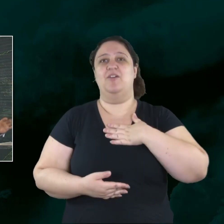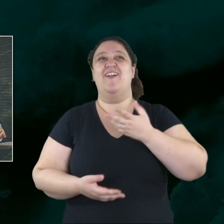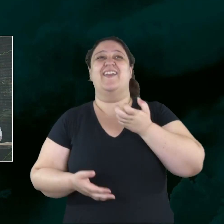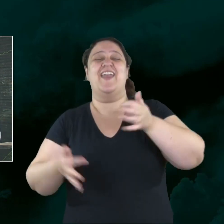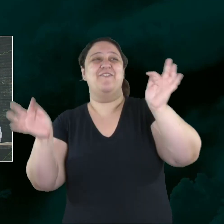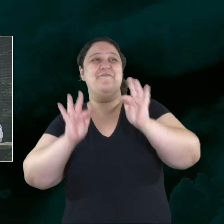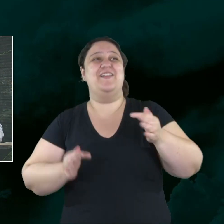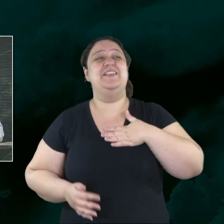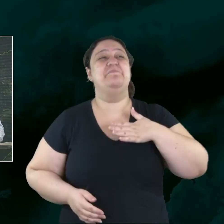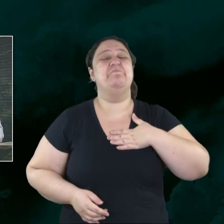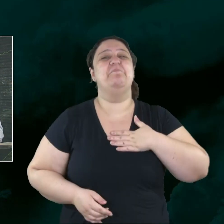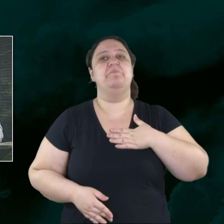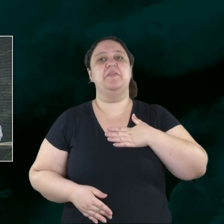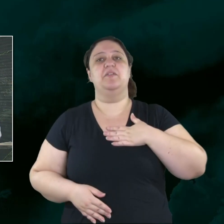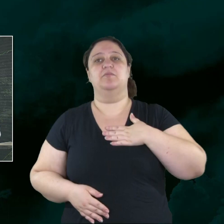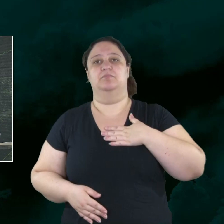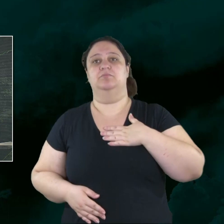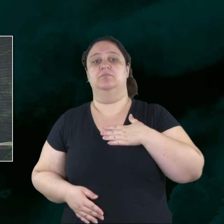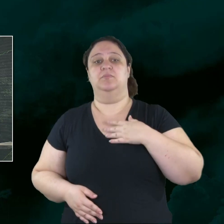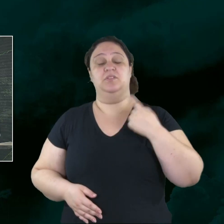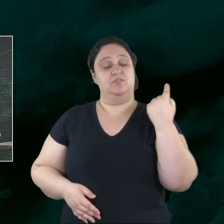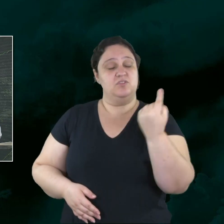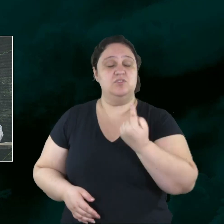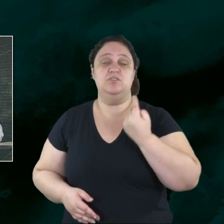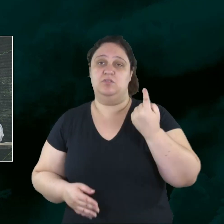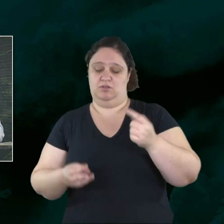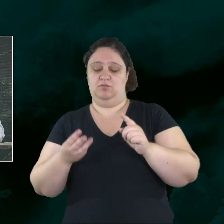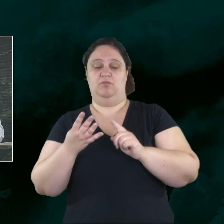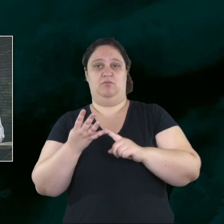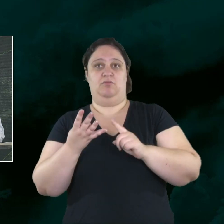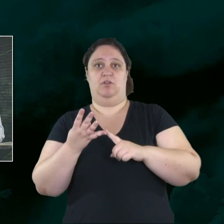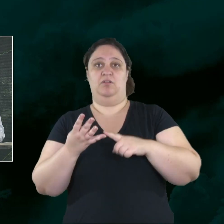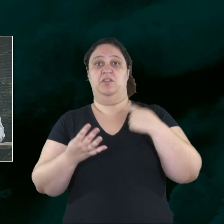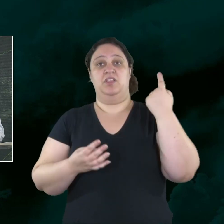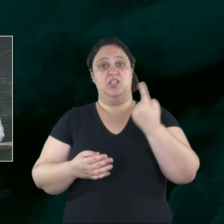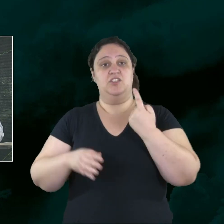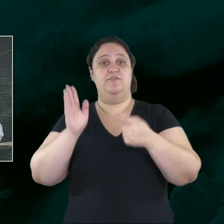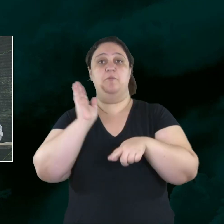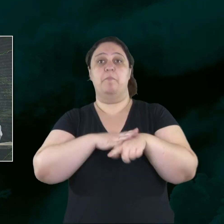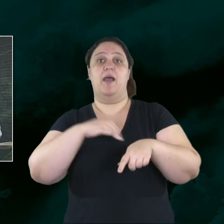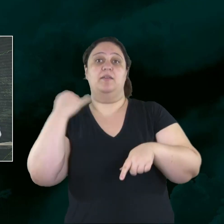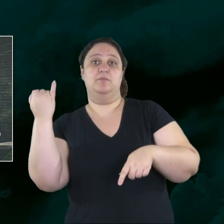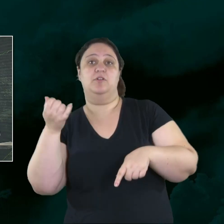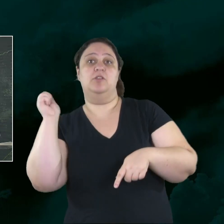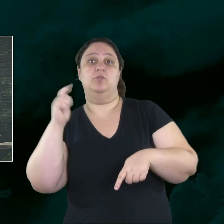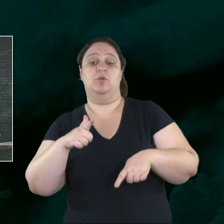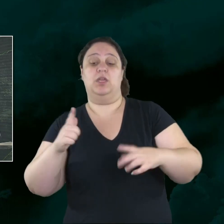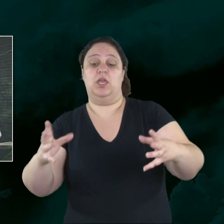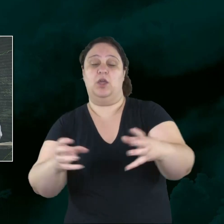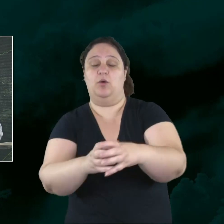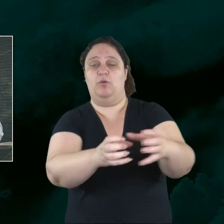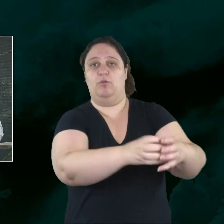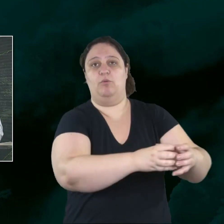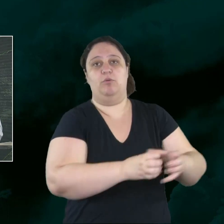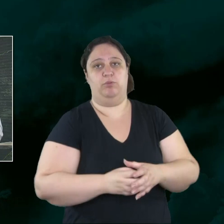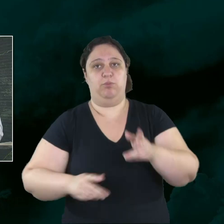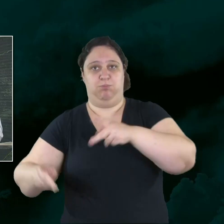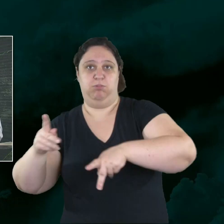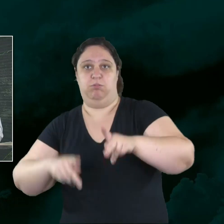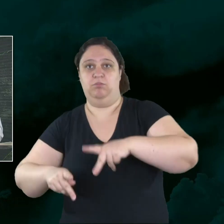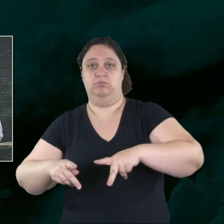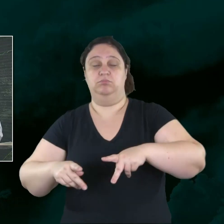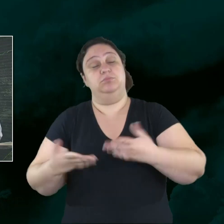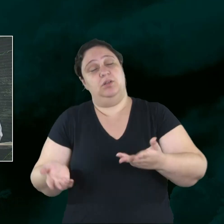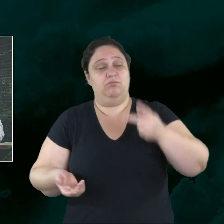felicidade agora. Individualismo. O indivíduo passa a ser mais importante do que o coletivo. Isso quer dizer o quê?